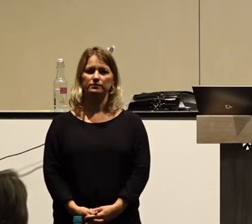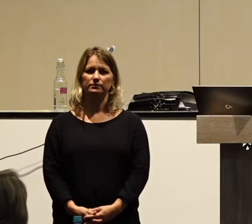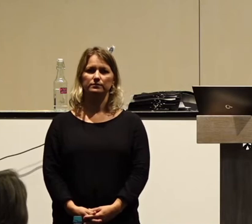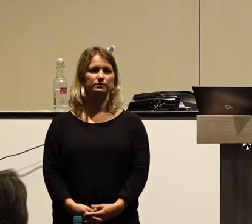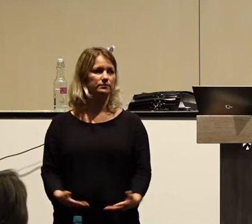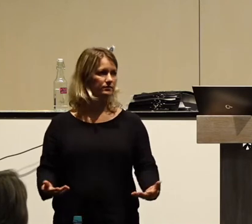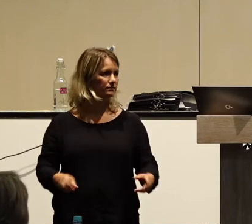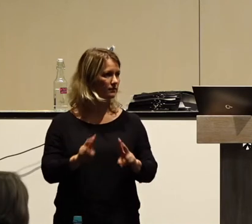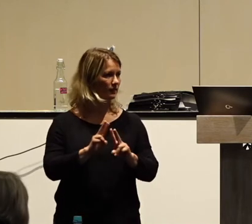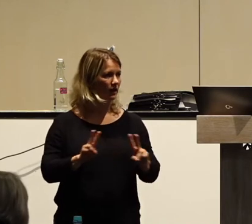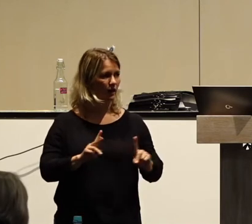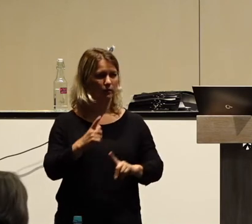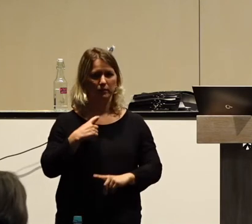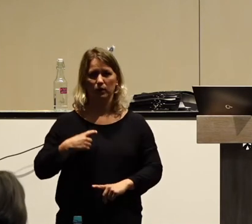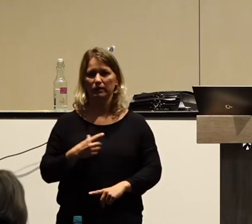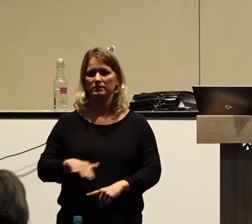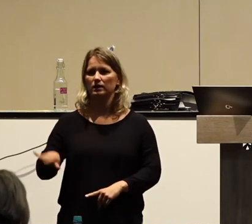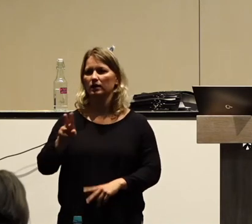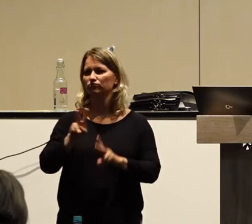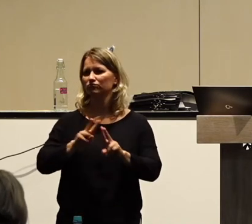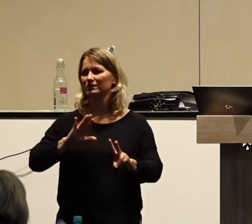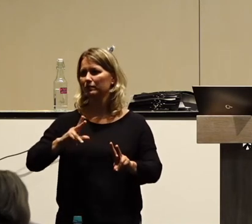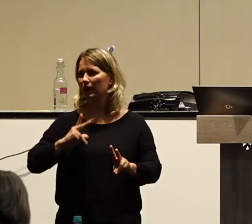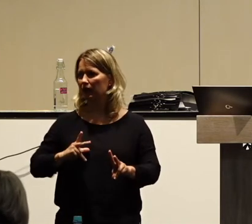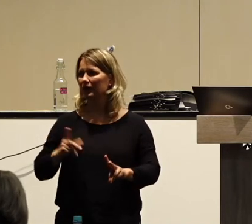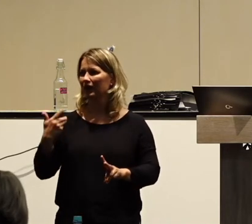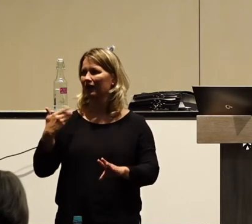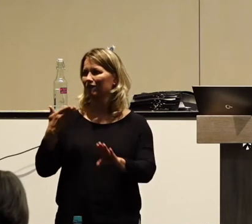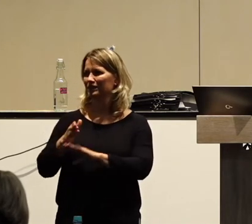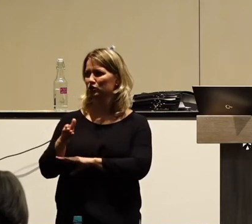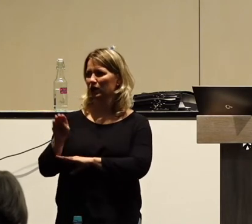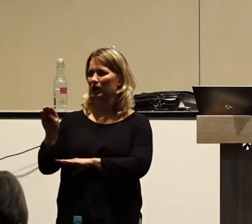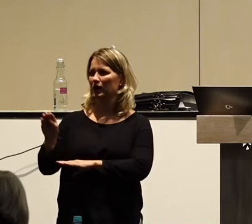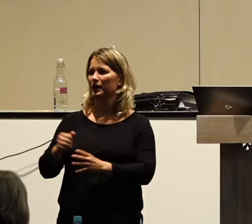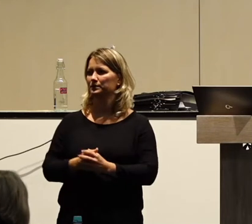Sehr geehrter Herr Oberbürgermeister, sehr geehrte Damen und Herren, Herr Fischer, jetzt muss ich mal